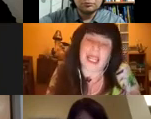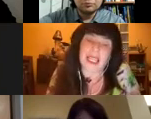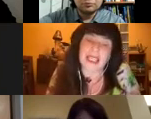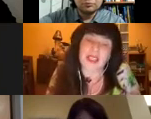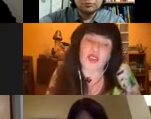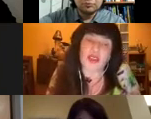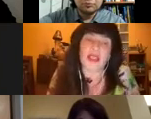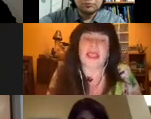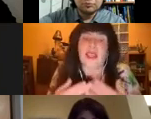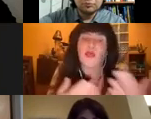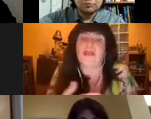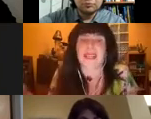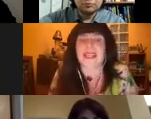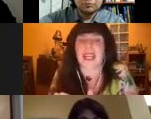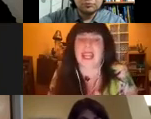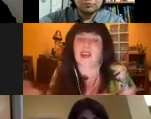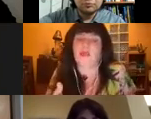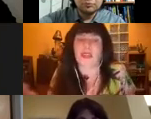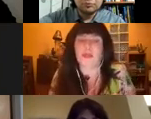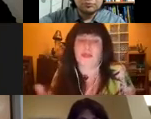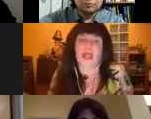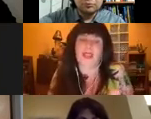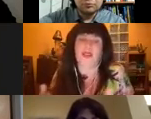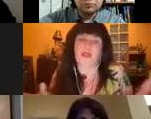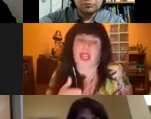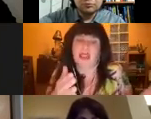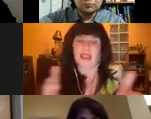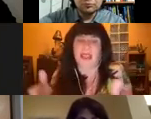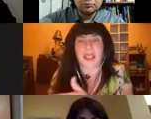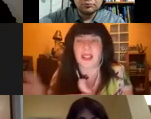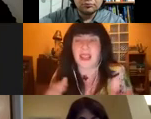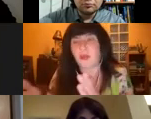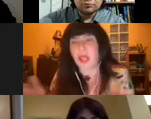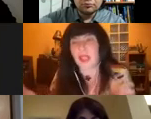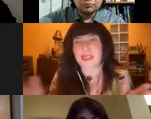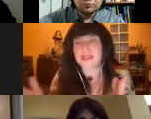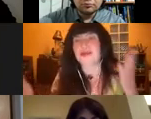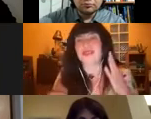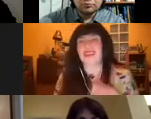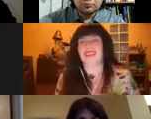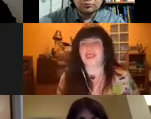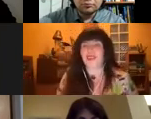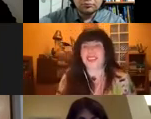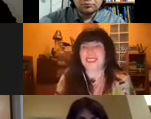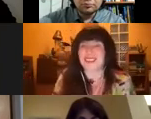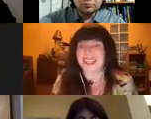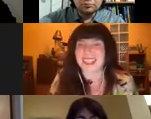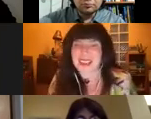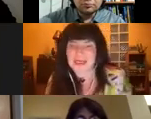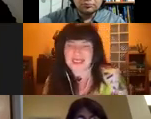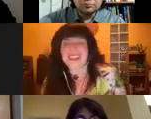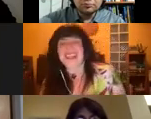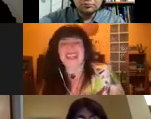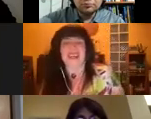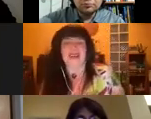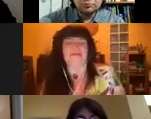la caracterización, que incluye varias escalas, como ustedes pueden ver ahí, yo no me voy a detener en cada una de esas, dado el contexto en el que